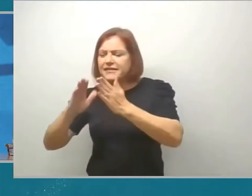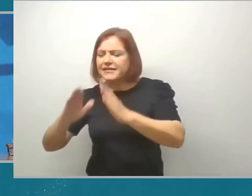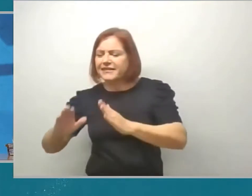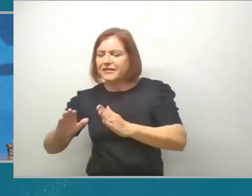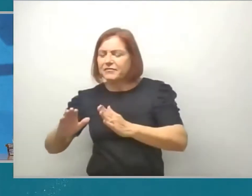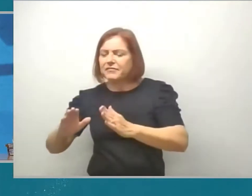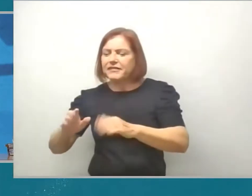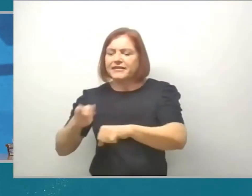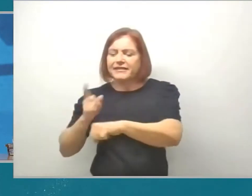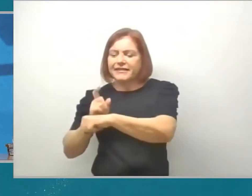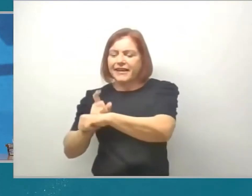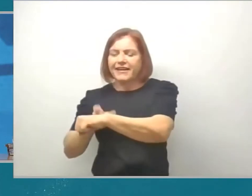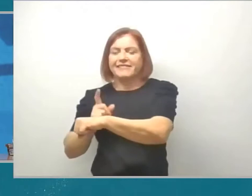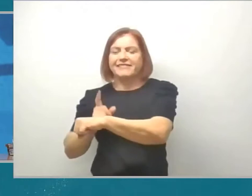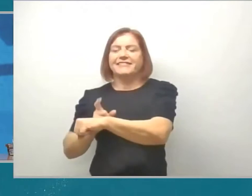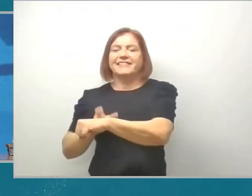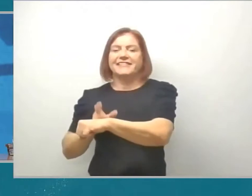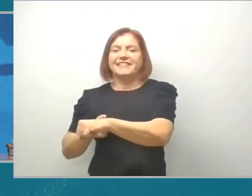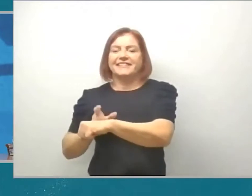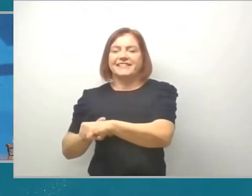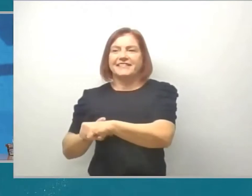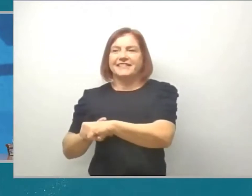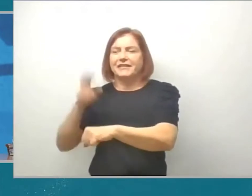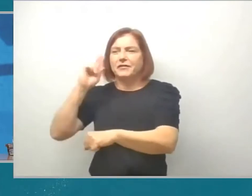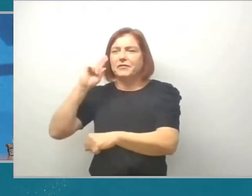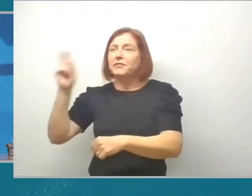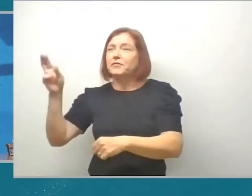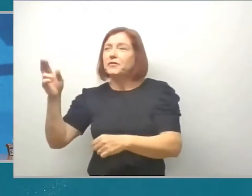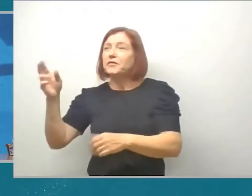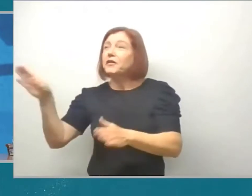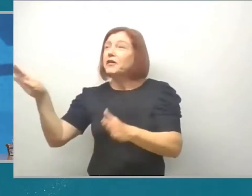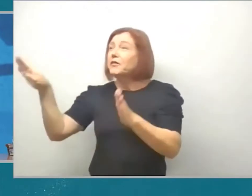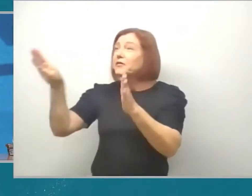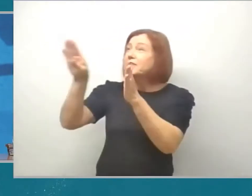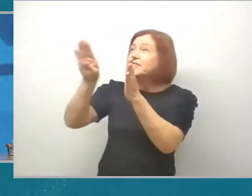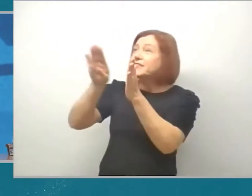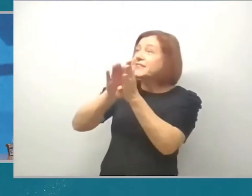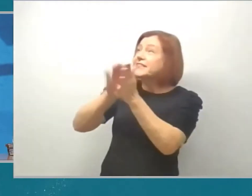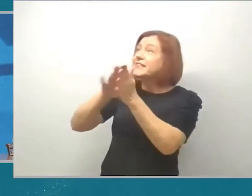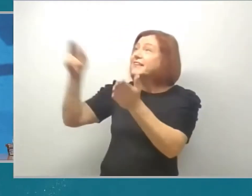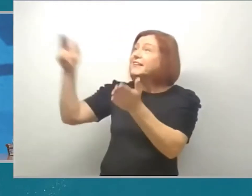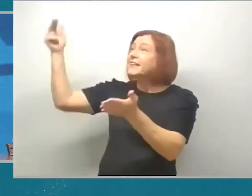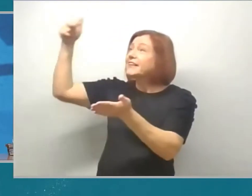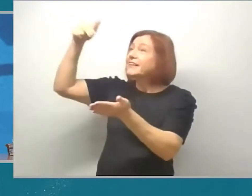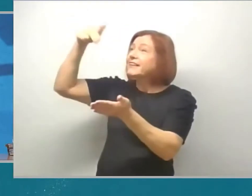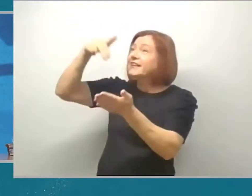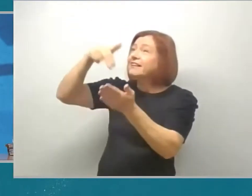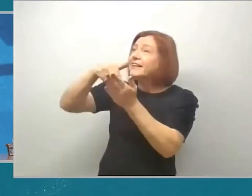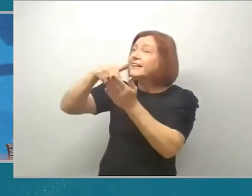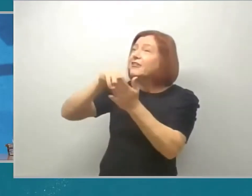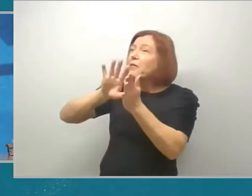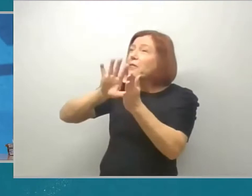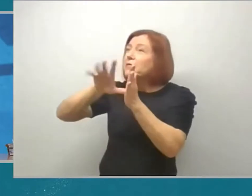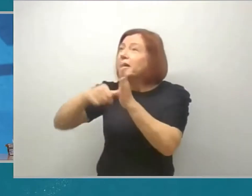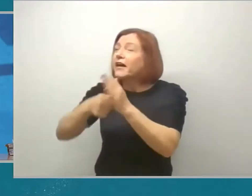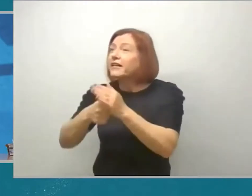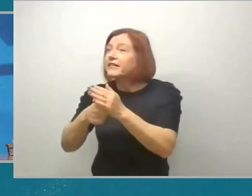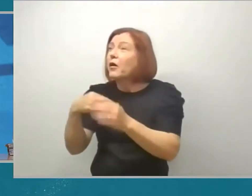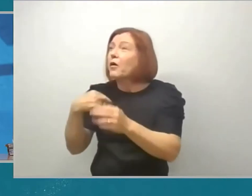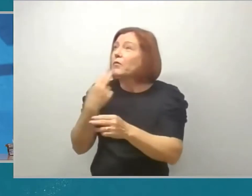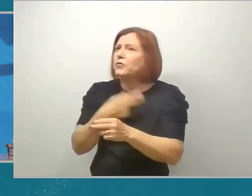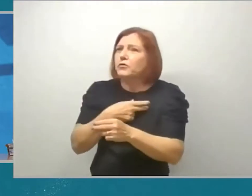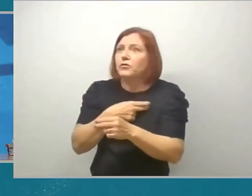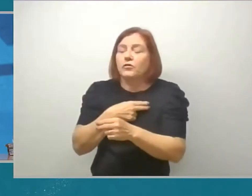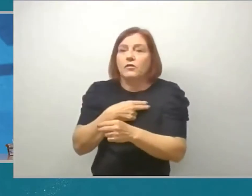Senhor vindo como ladrão e encontre nós vigilantes e não